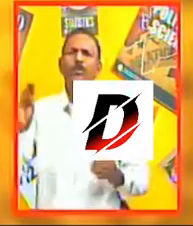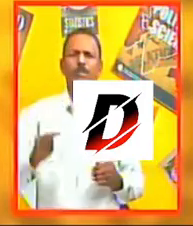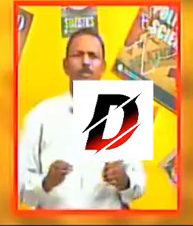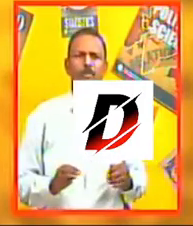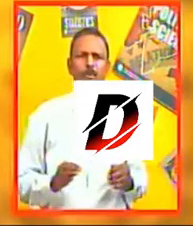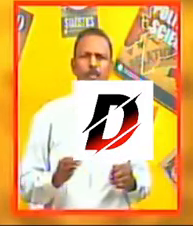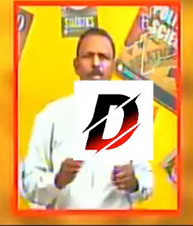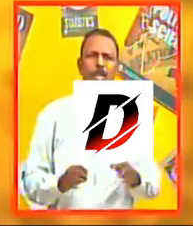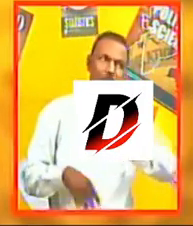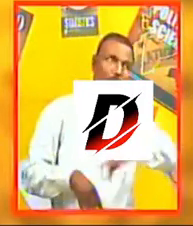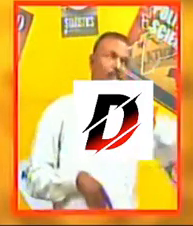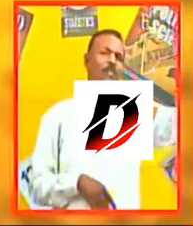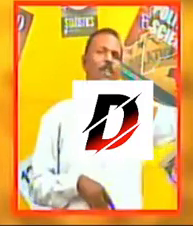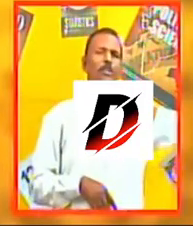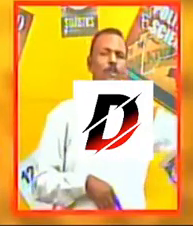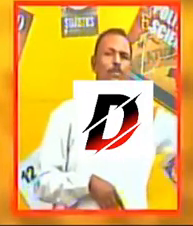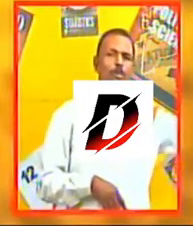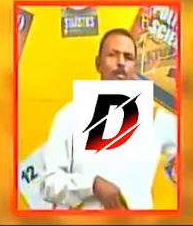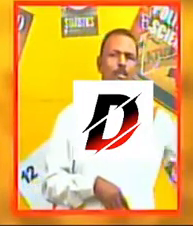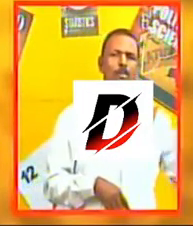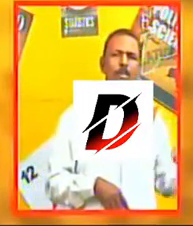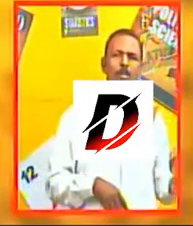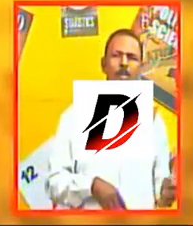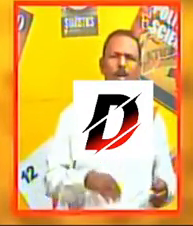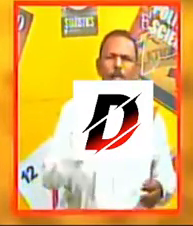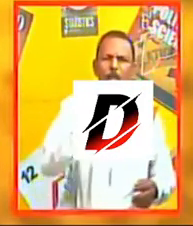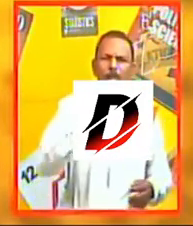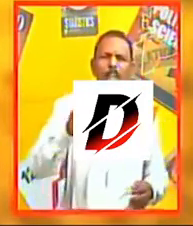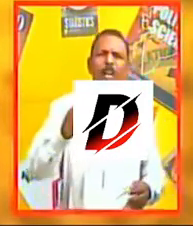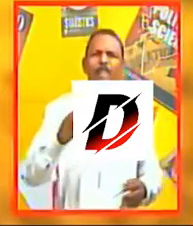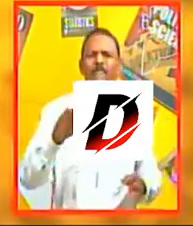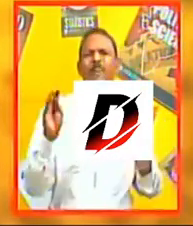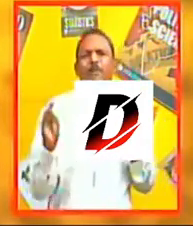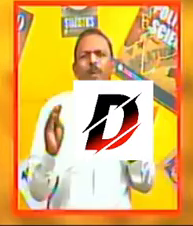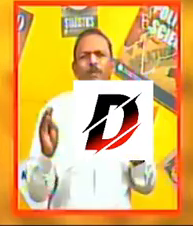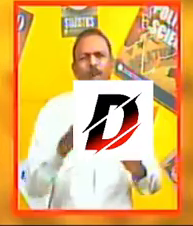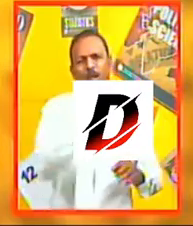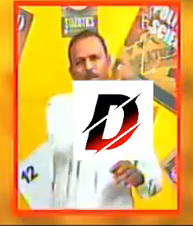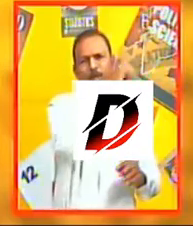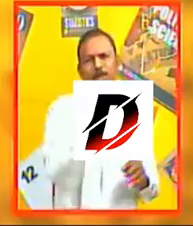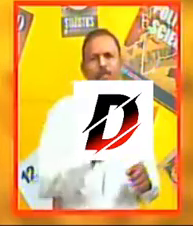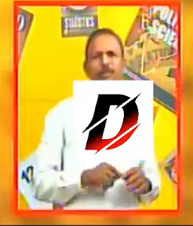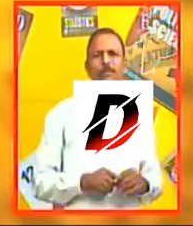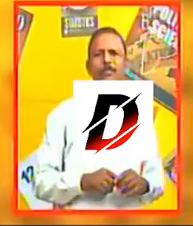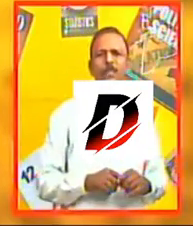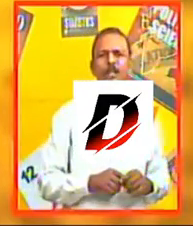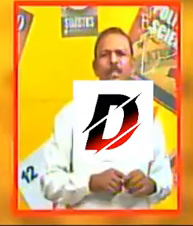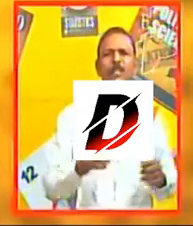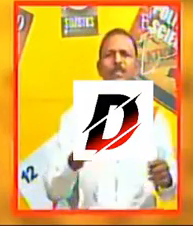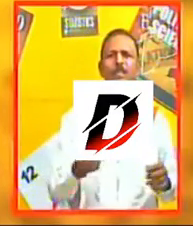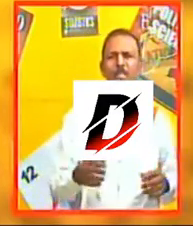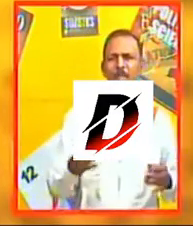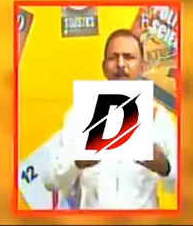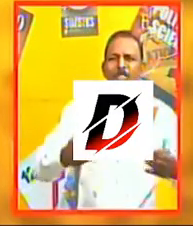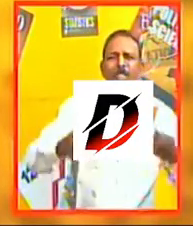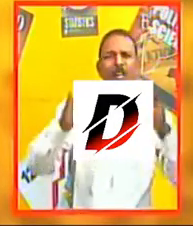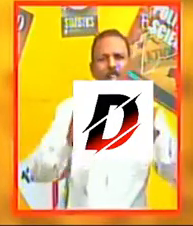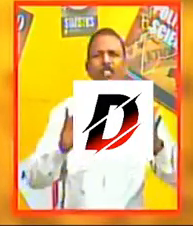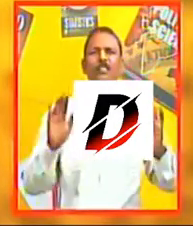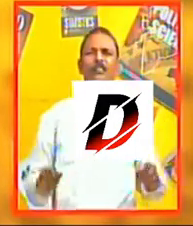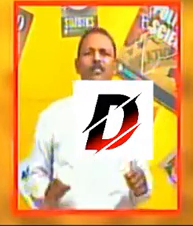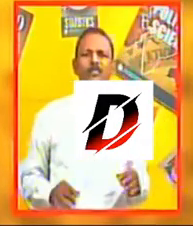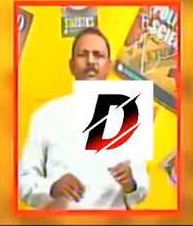சூழல். அதே வடக்கு பகுதிக்கு போகும்பொழுது பார்த்தனா மிதவெப்ப காலநிலையை கொண்டுள்ள ஒரு சூழல் எங்கே? நம்மளது இந்திய